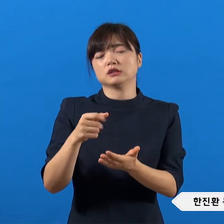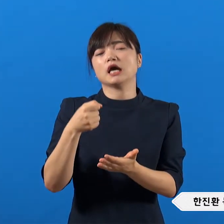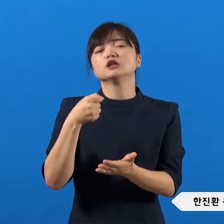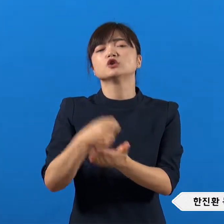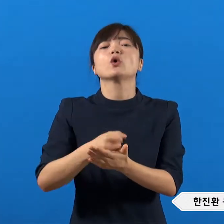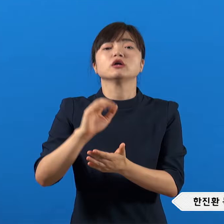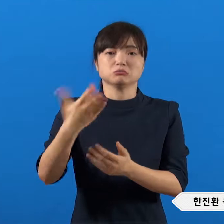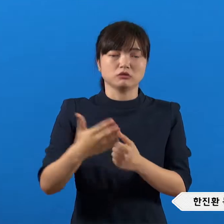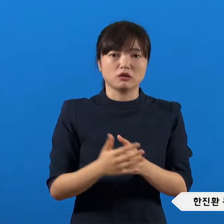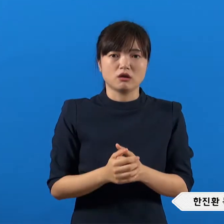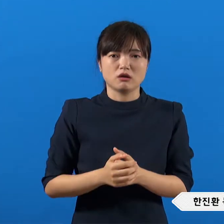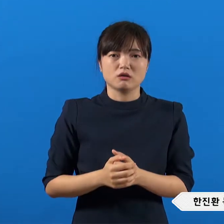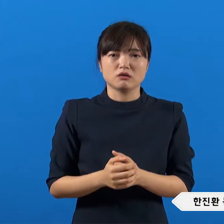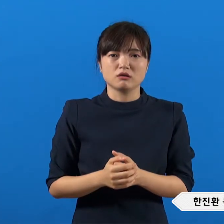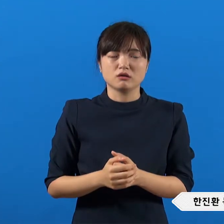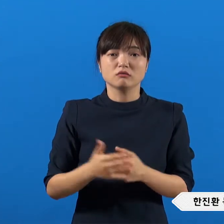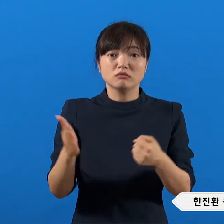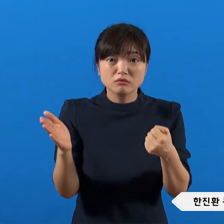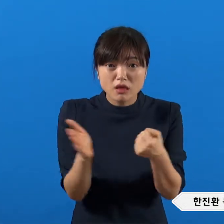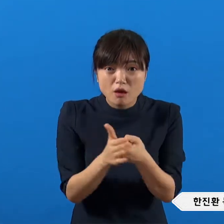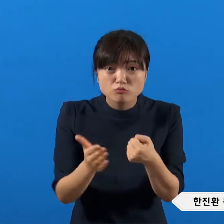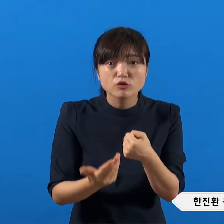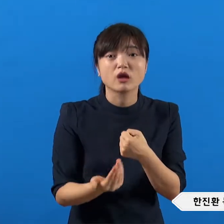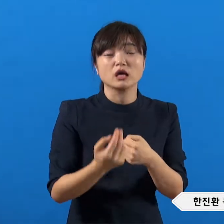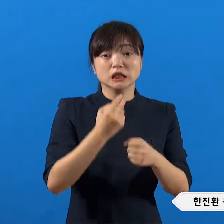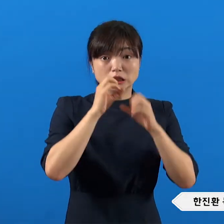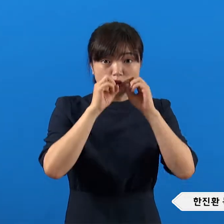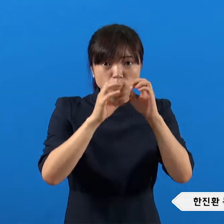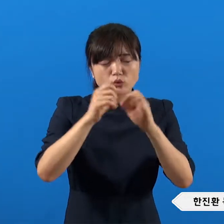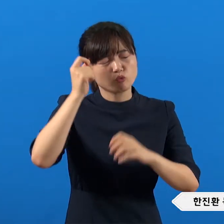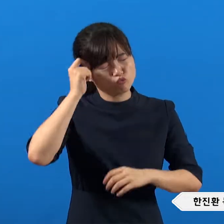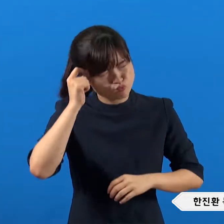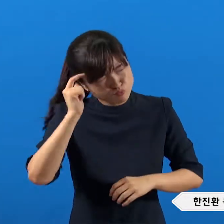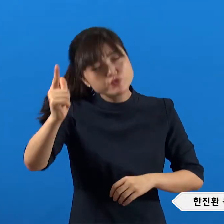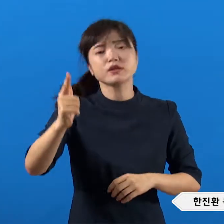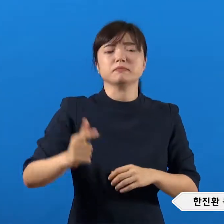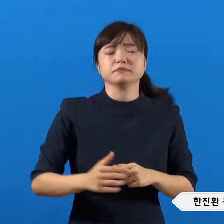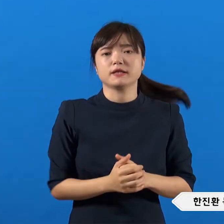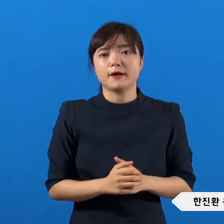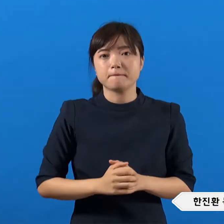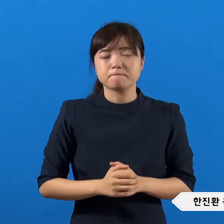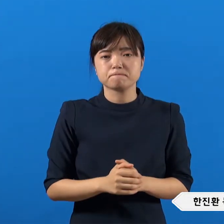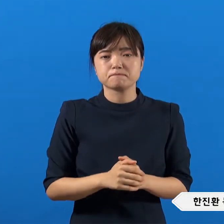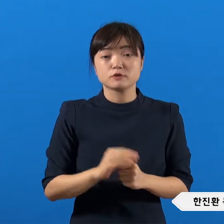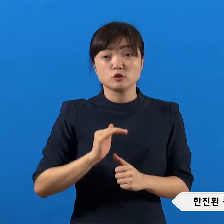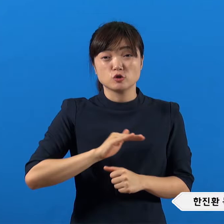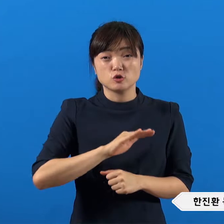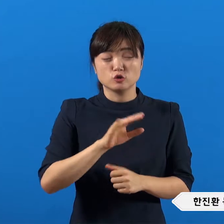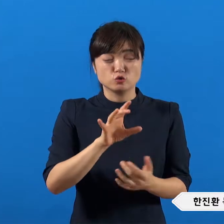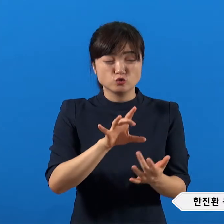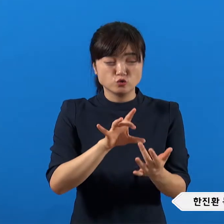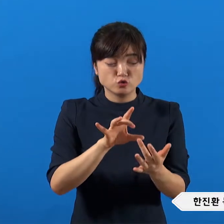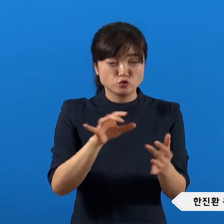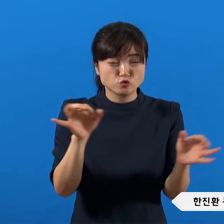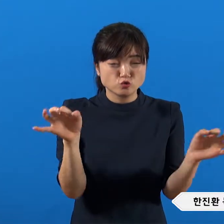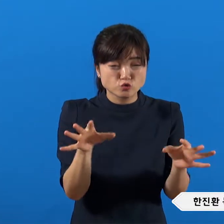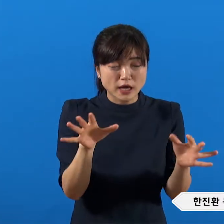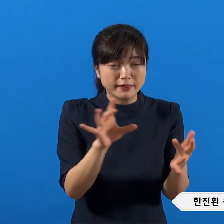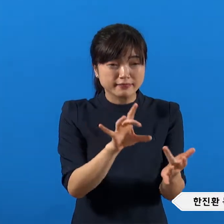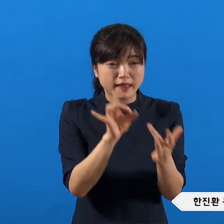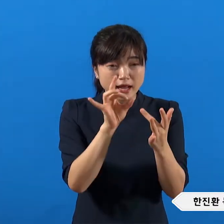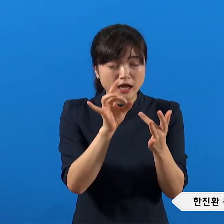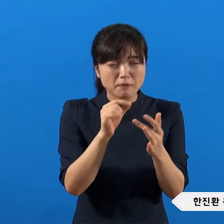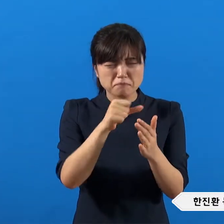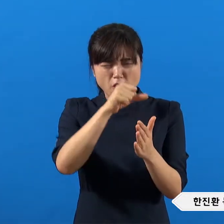일입니다. 그래서 전도는 위대한 것입니다. 순간의 선택이 평생을 좌우하는 것이